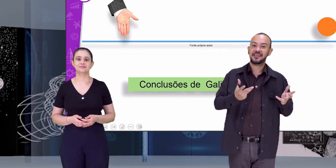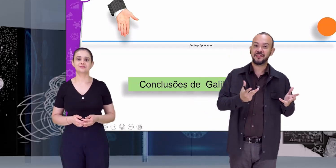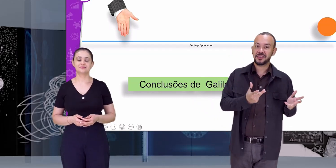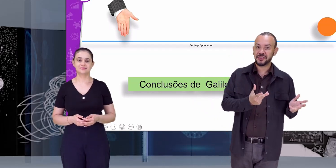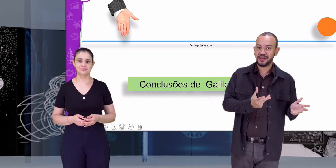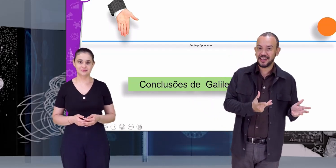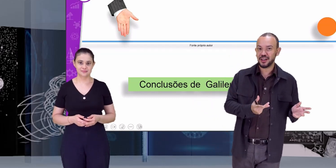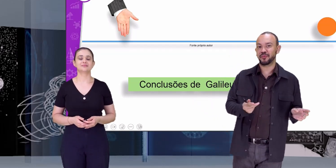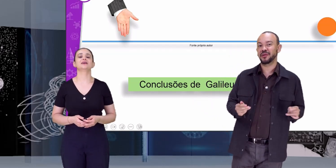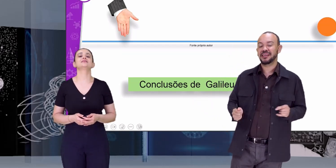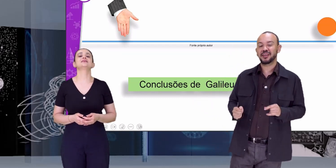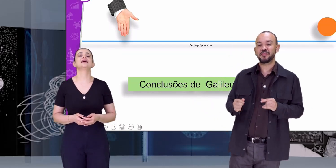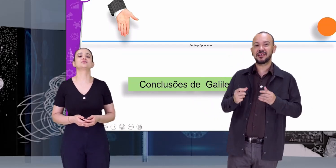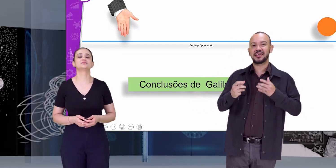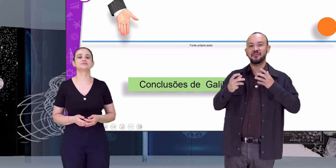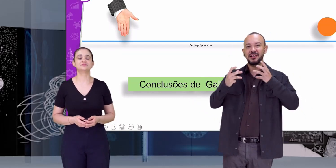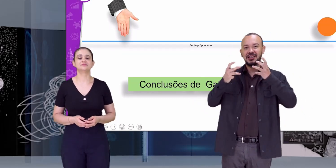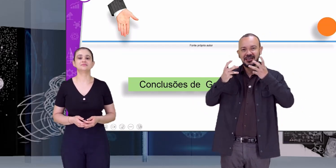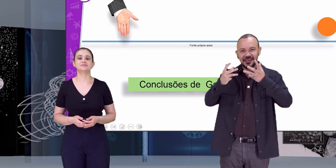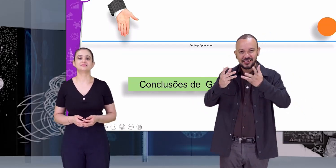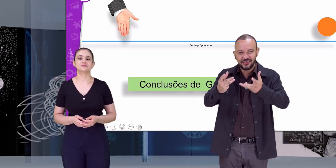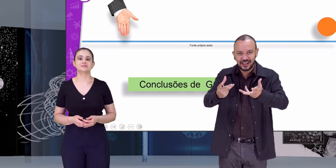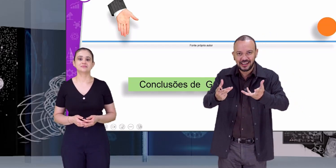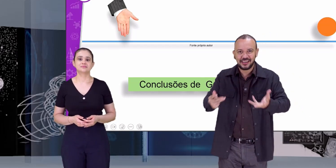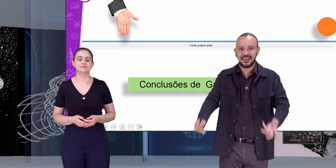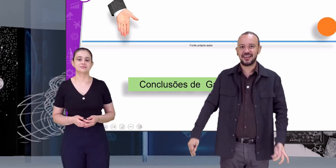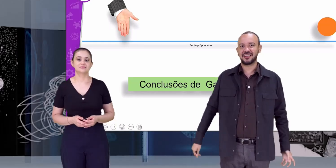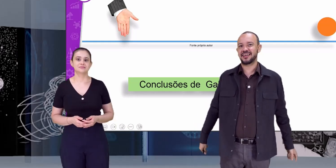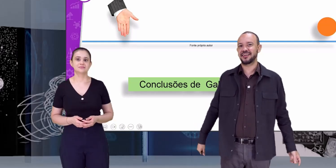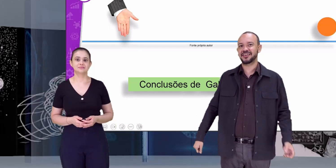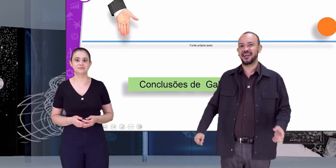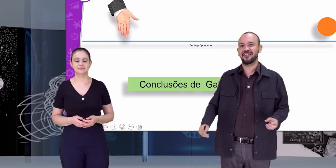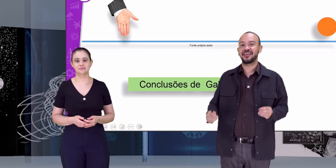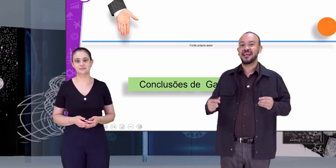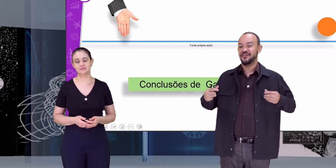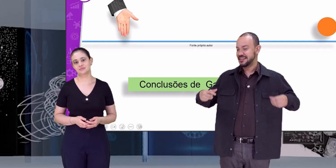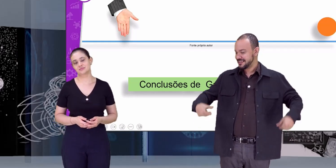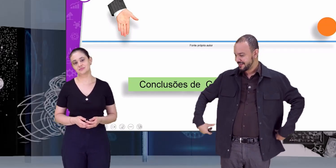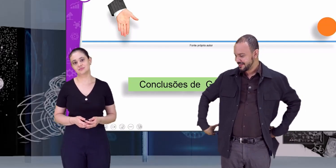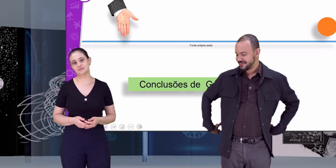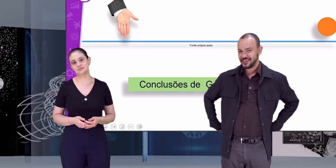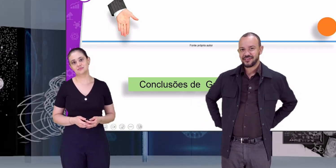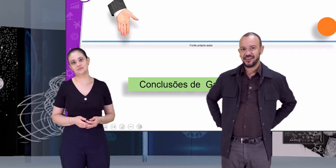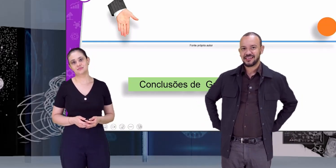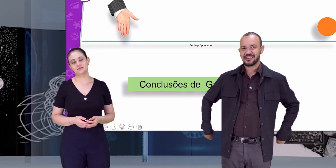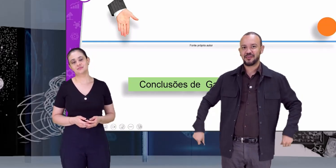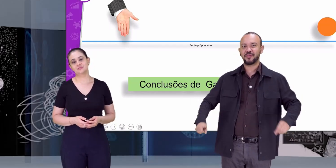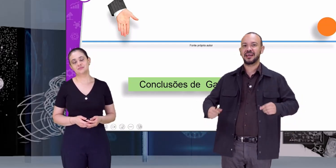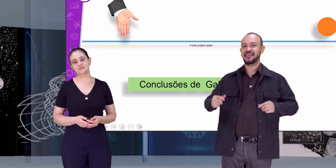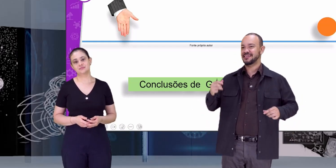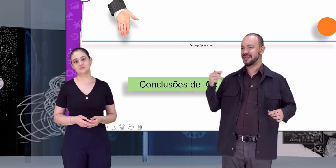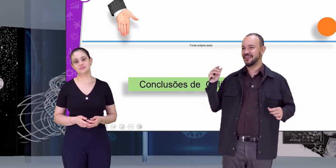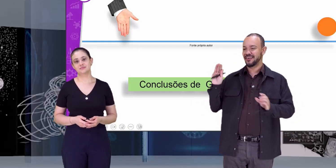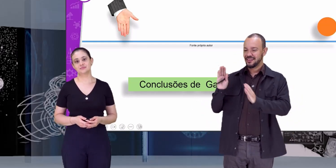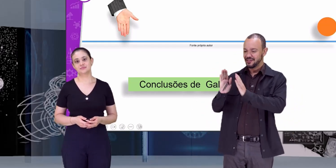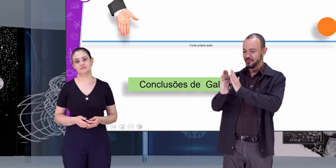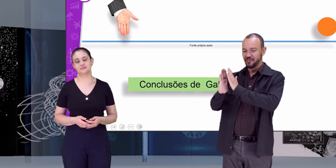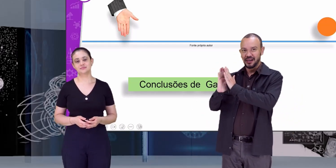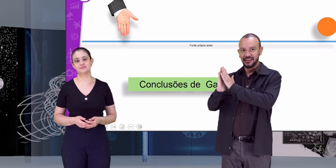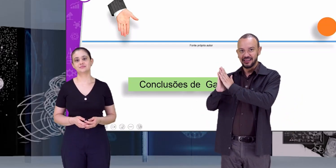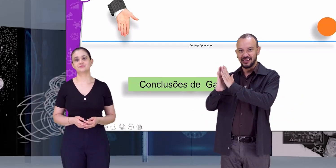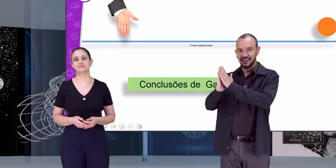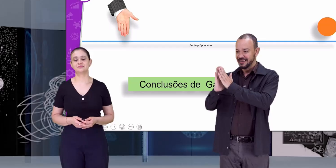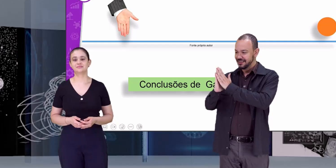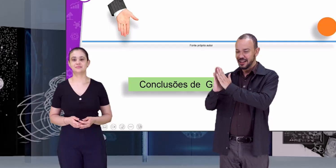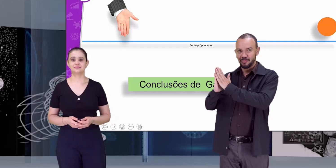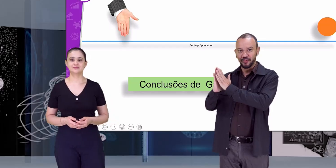e as forças de campo. Exato. Então, por exemplo, aí na sua carteira da sala de aula, você está com as suas costas apoiadas aí, ó, sobre a